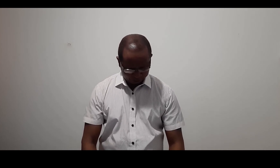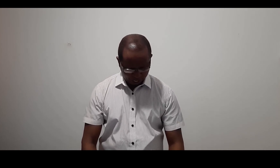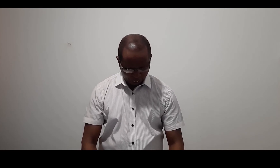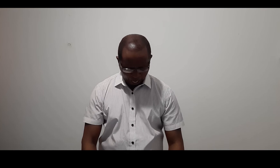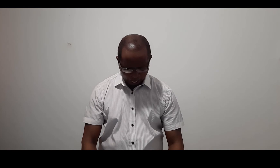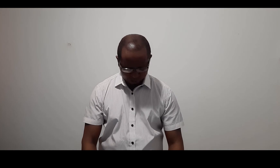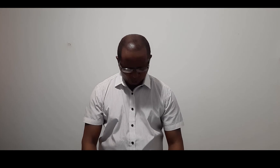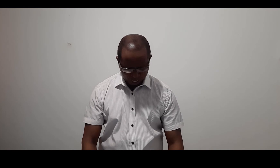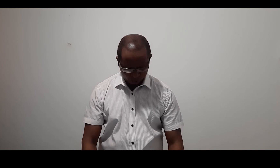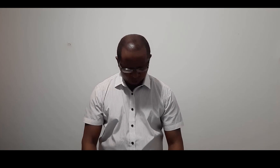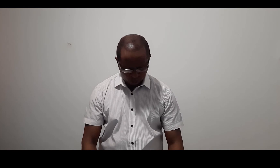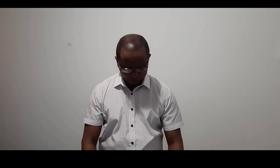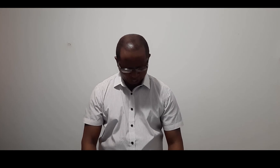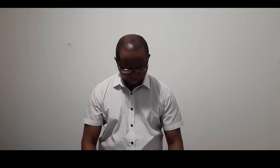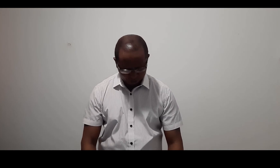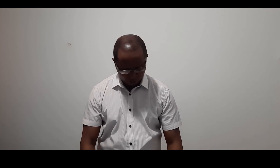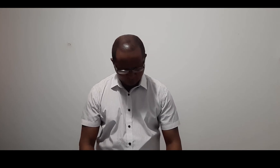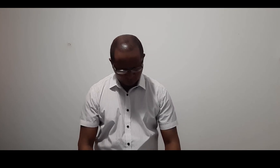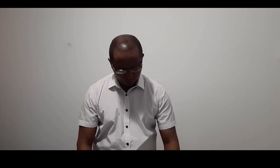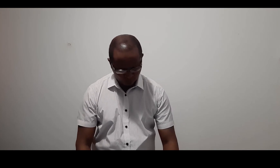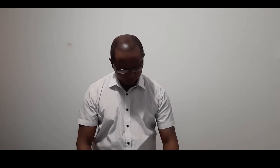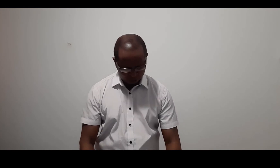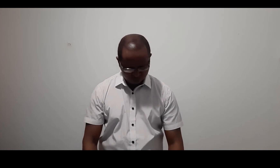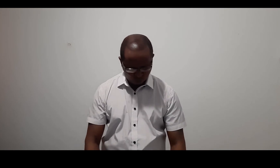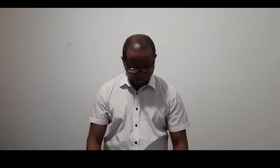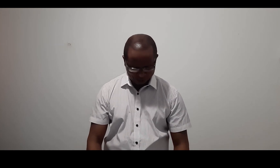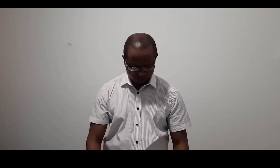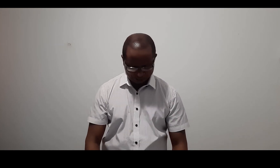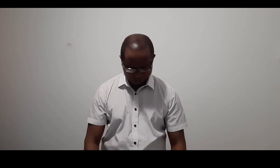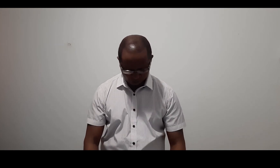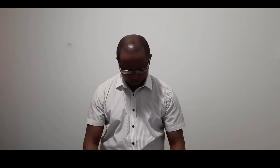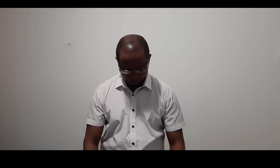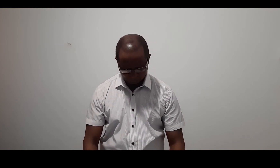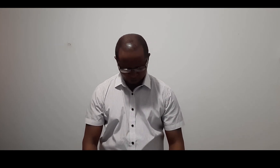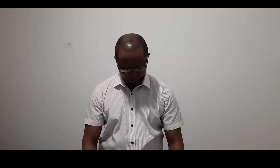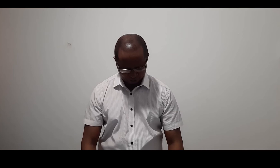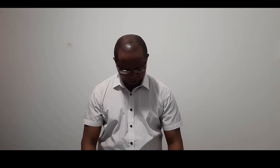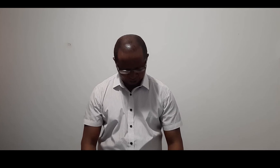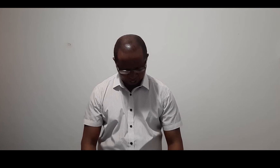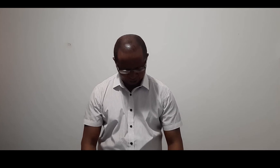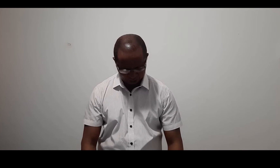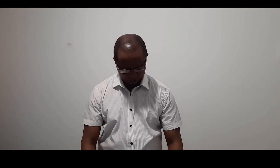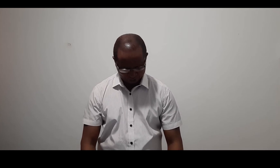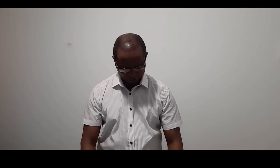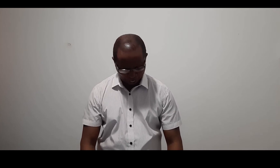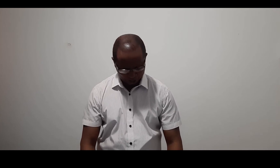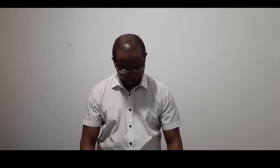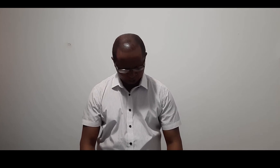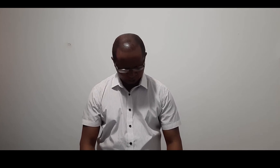fa avy ao anatin'ny olona de avy ao am-pony no ivoahan'ny sain-drasy, dia fizangazangana, ny alatra,